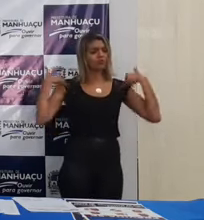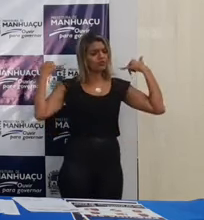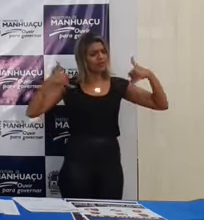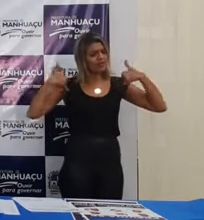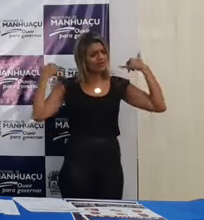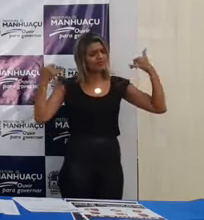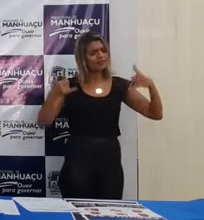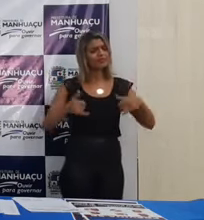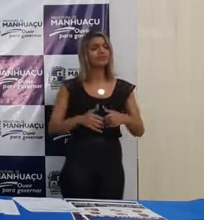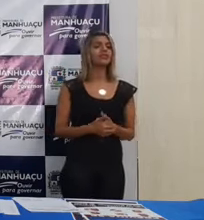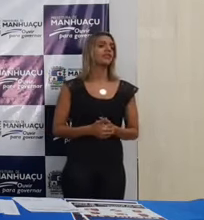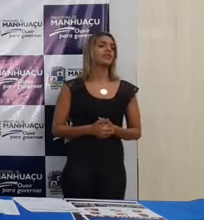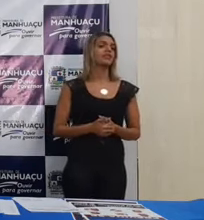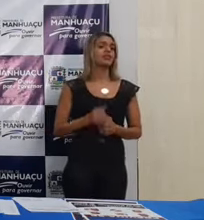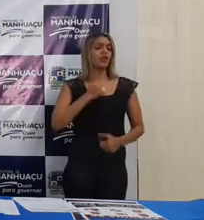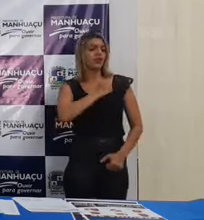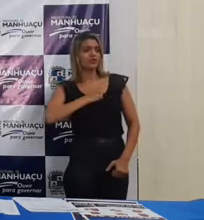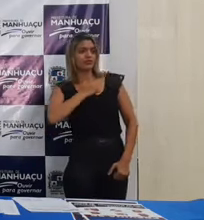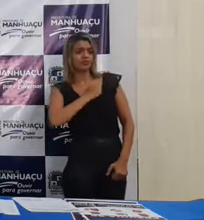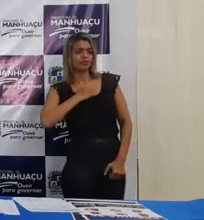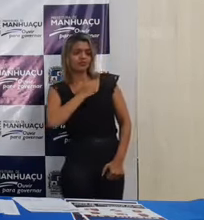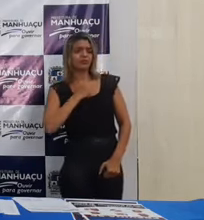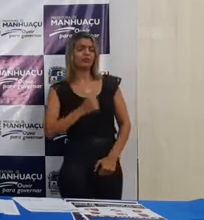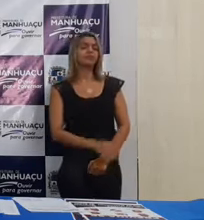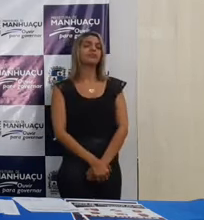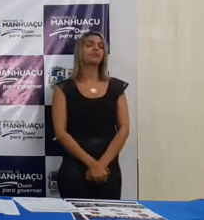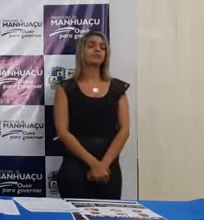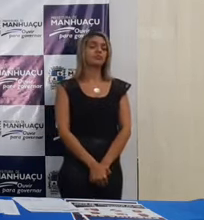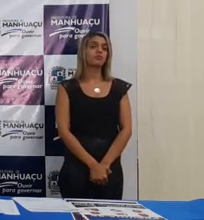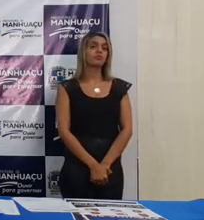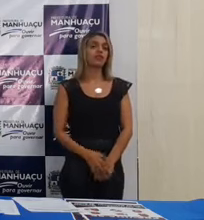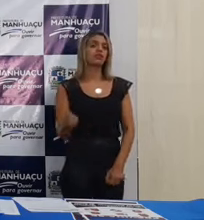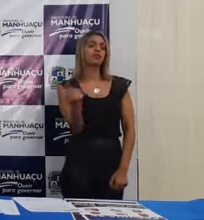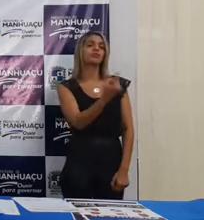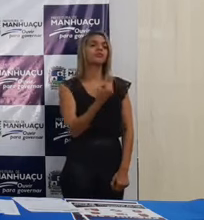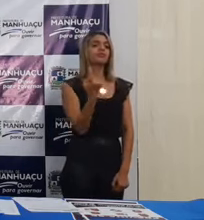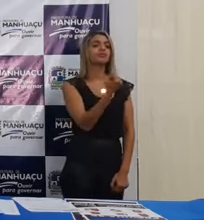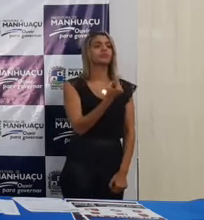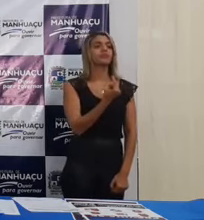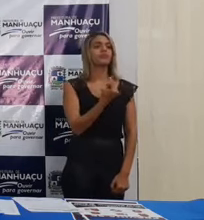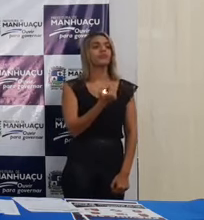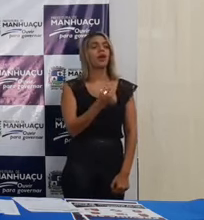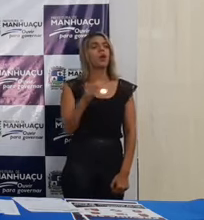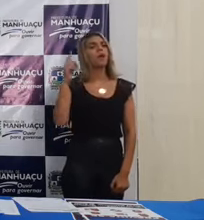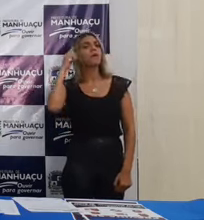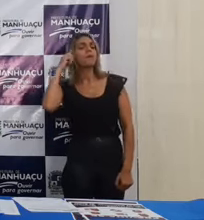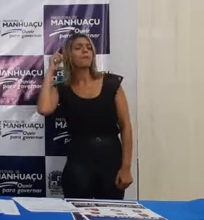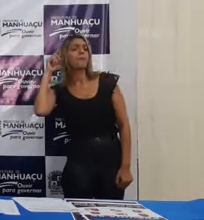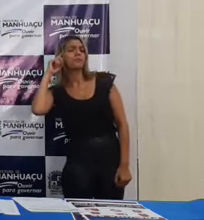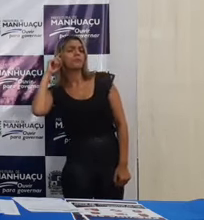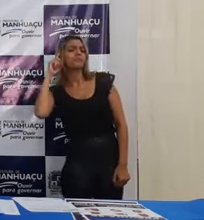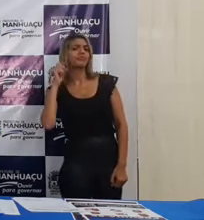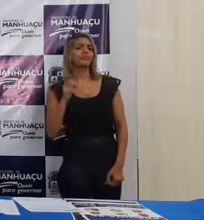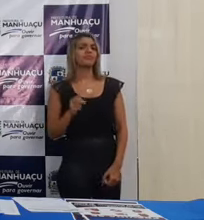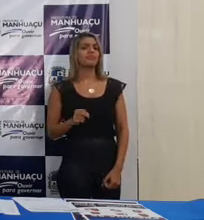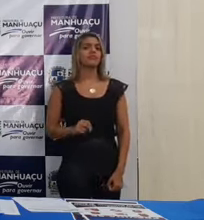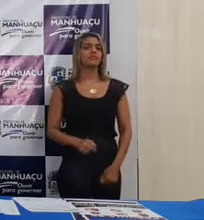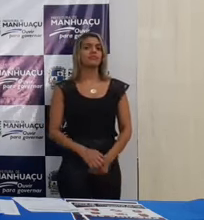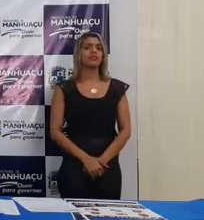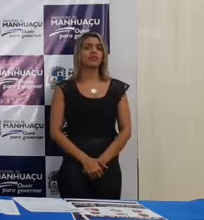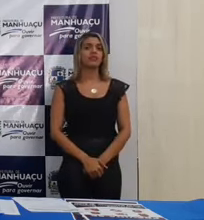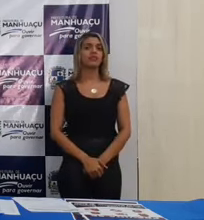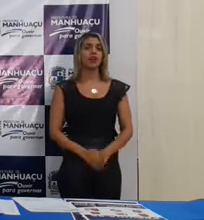todos tiverem consciência dos casos que acontecem, dos métodos que vão ser feitos, a